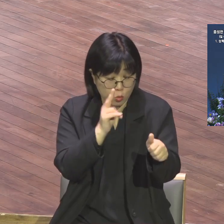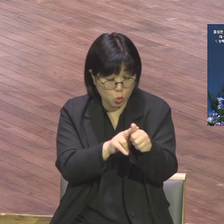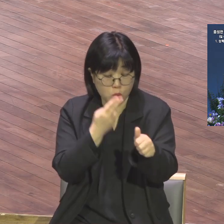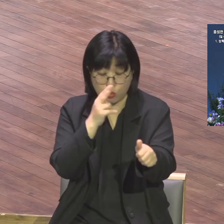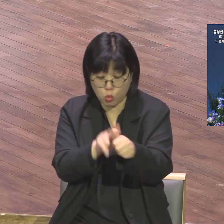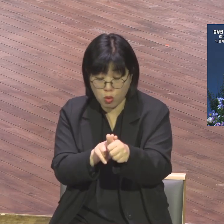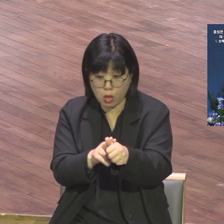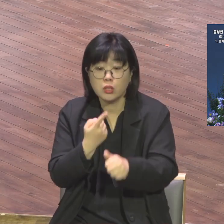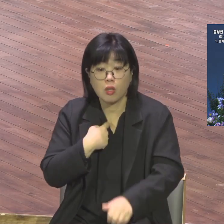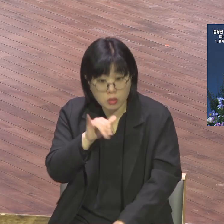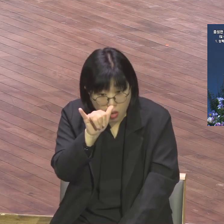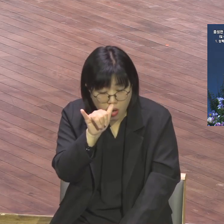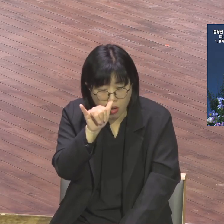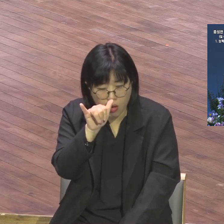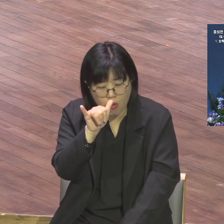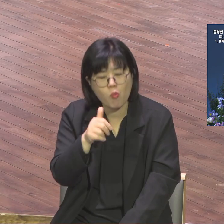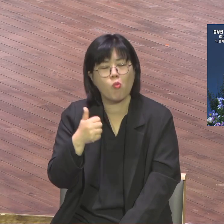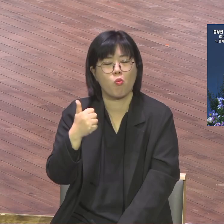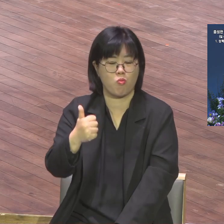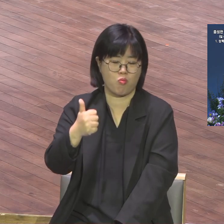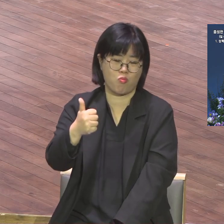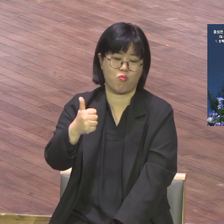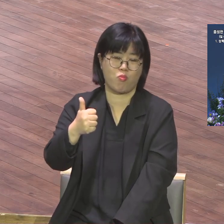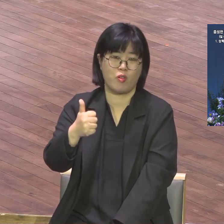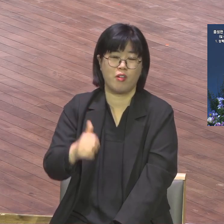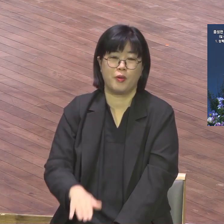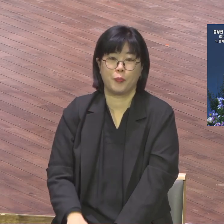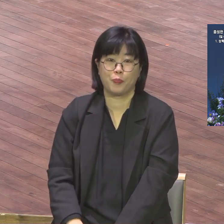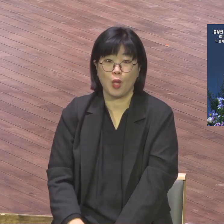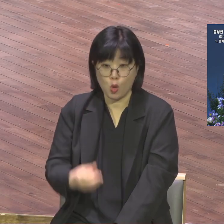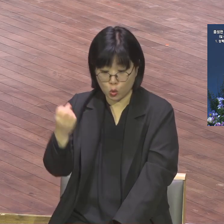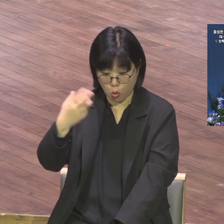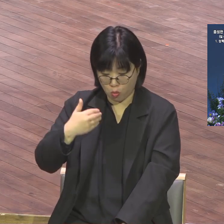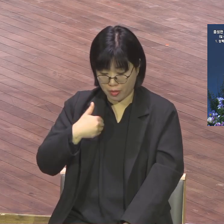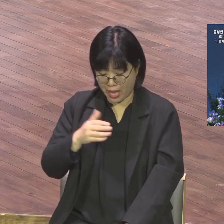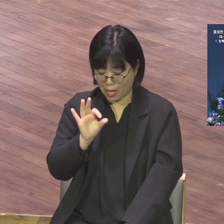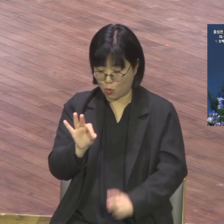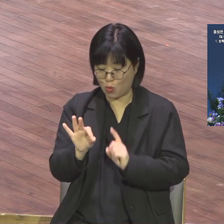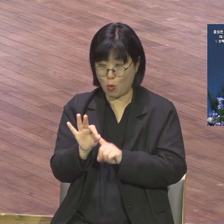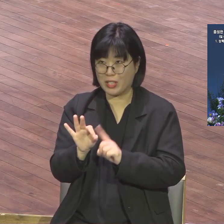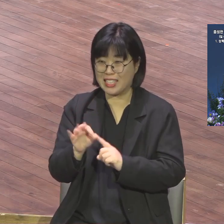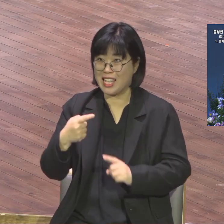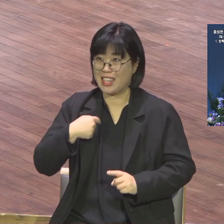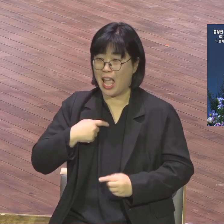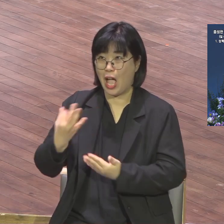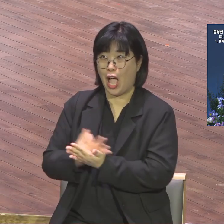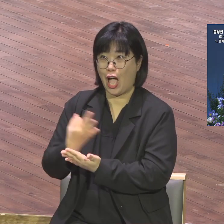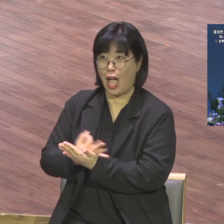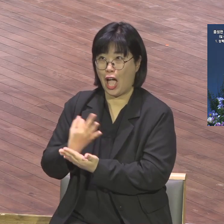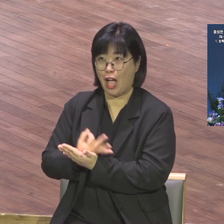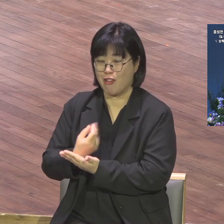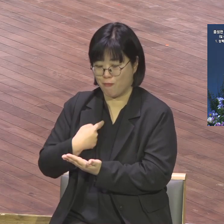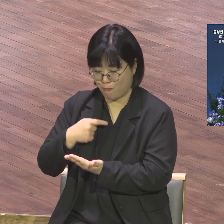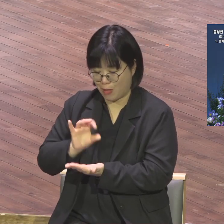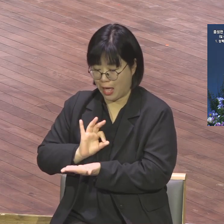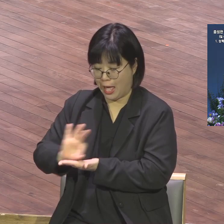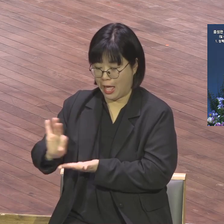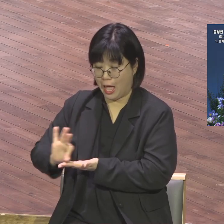물질을 땀 흘려 수고하여 버렸는 물질을 복음을 위해서 선다 복음을 위해서